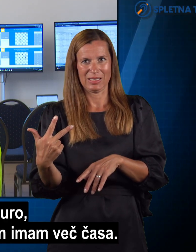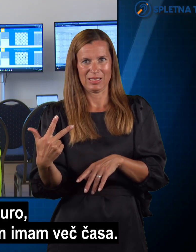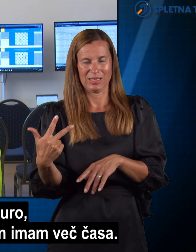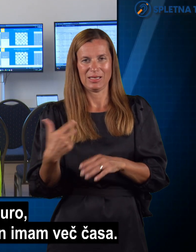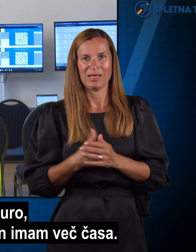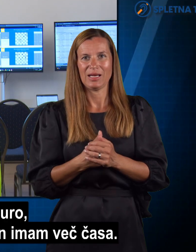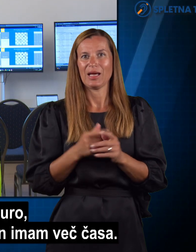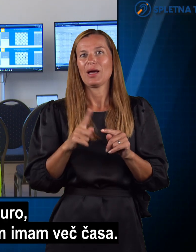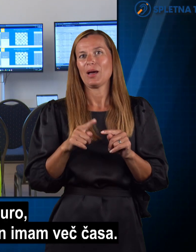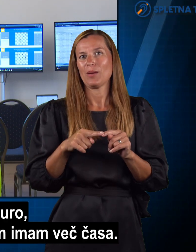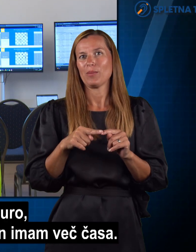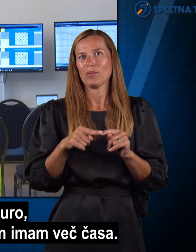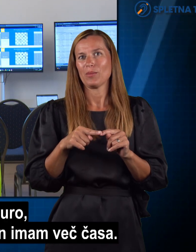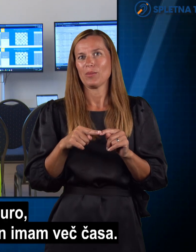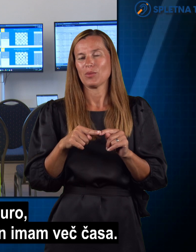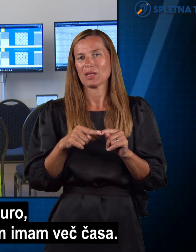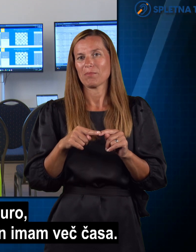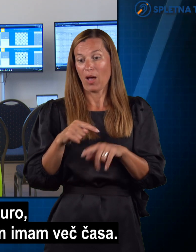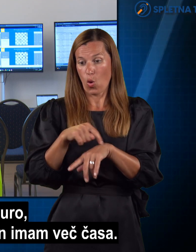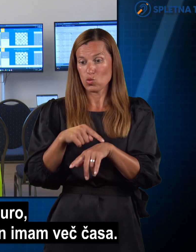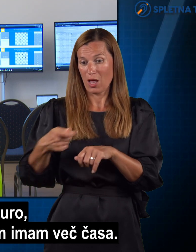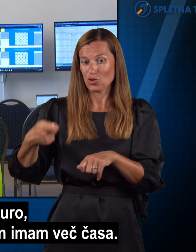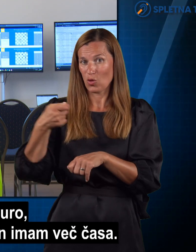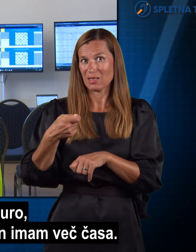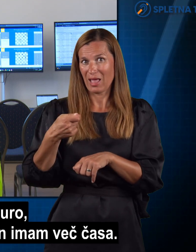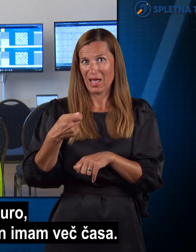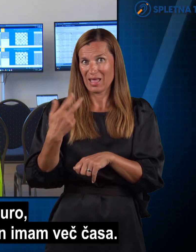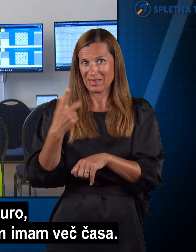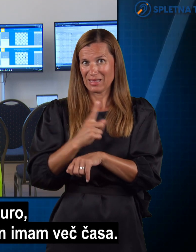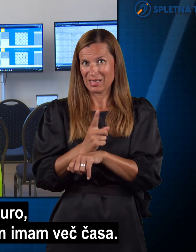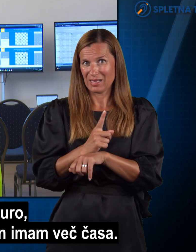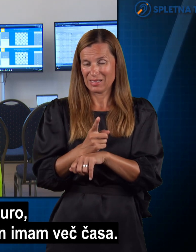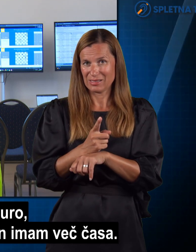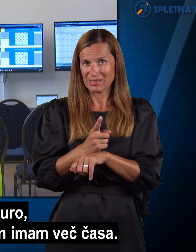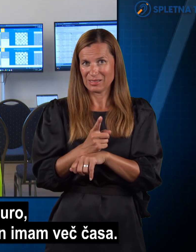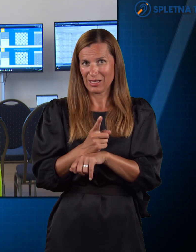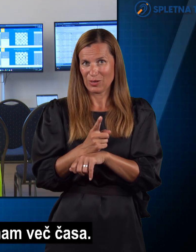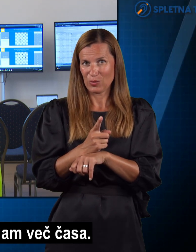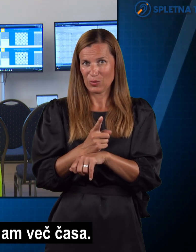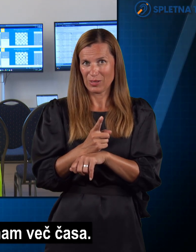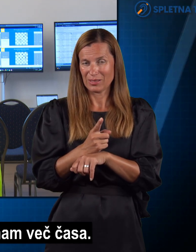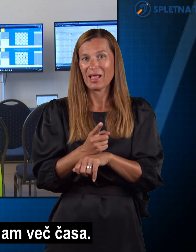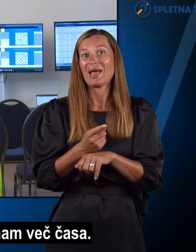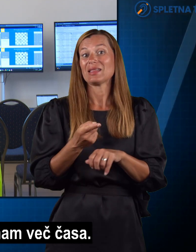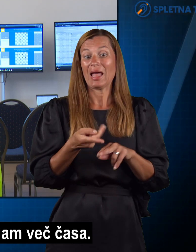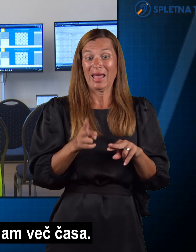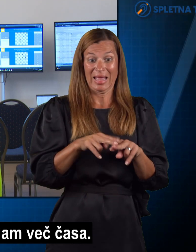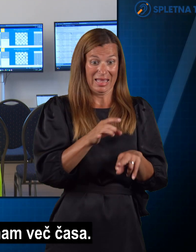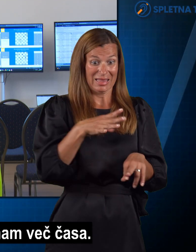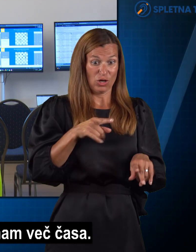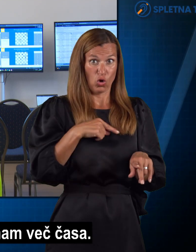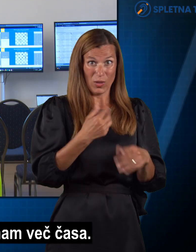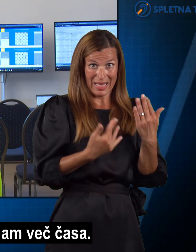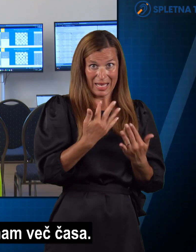Proti ura se to traja 3 sekunde in imam več časa. Hitreje kot igram, imam več časa.